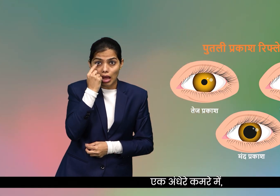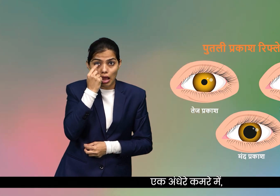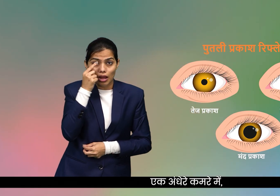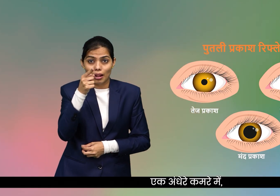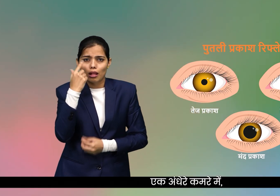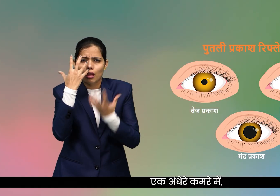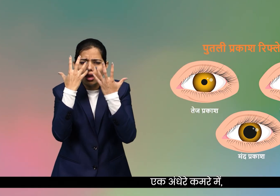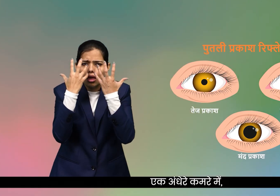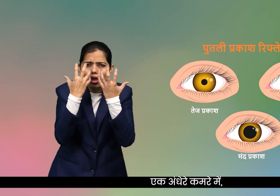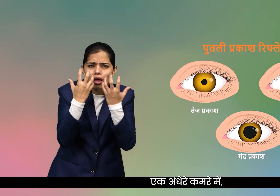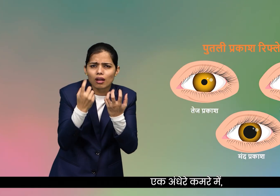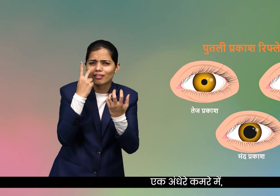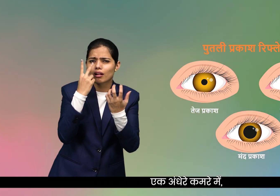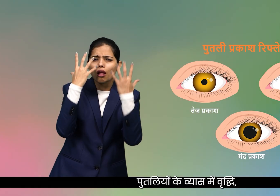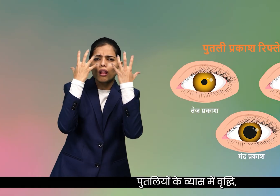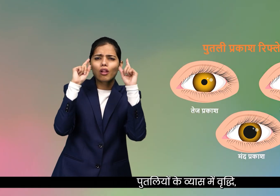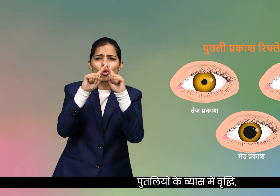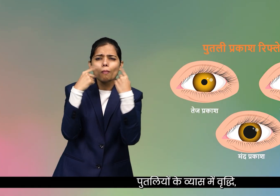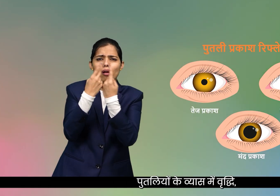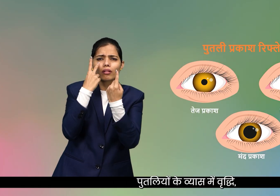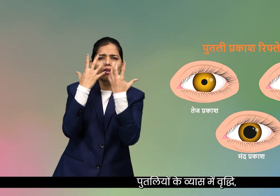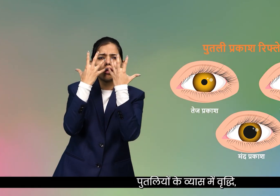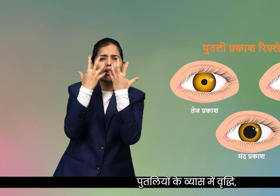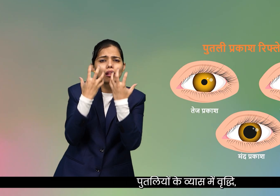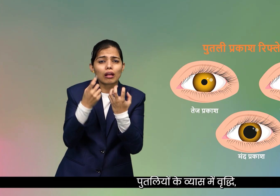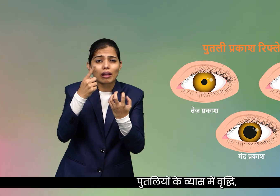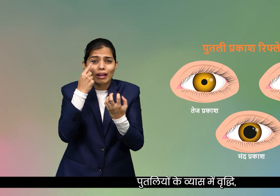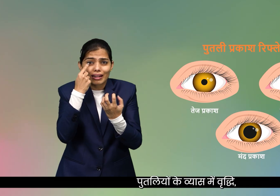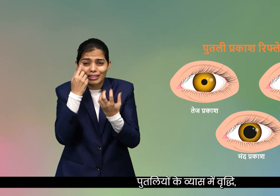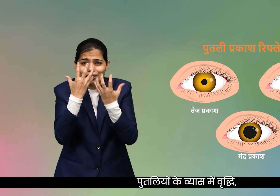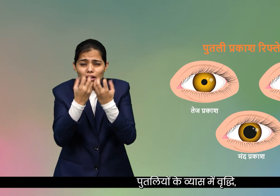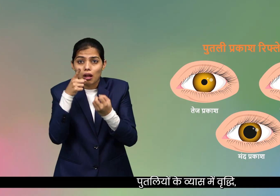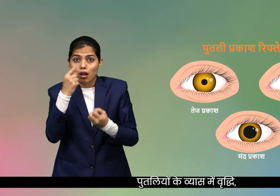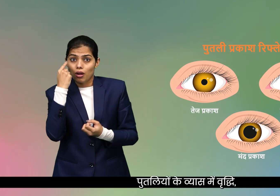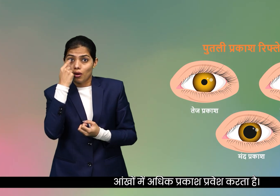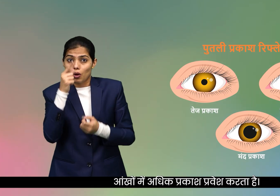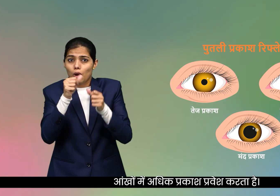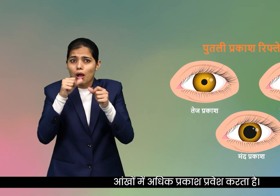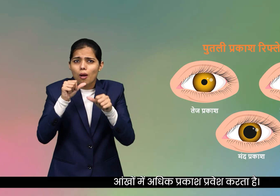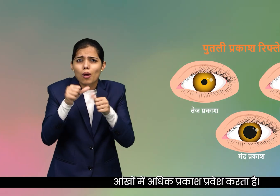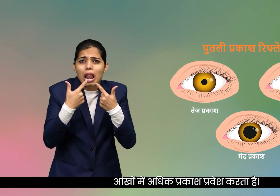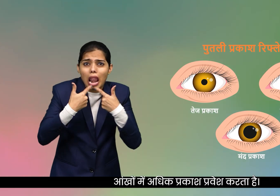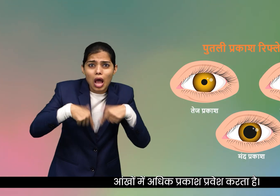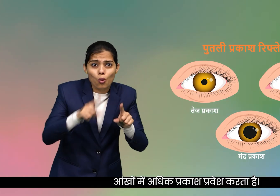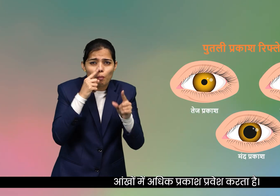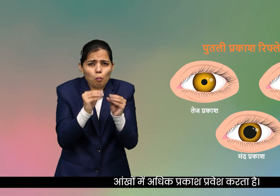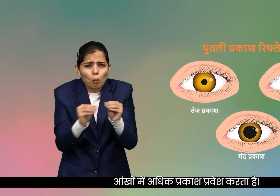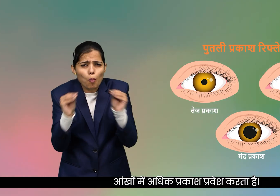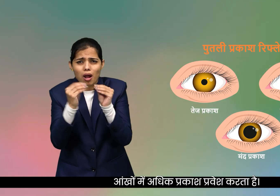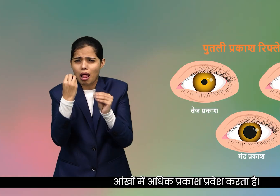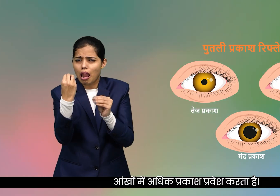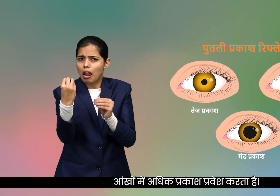एक अंधेरे कमरे में पुतलियों के व्यास में वृद्धि आँखों में